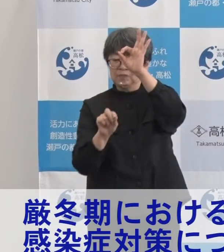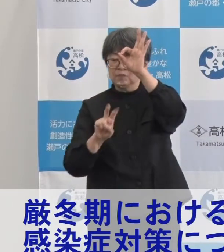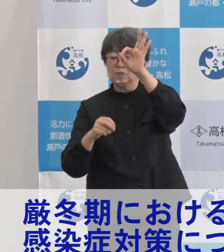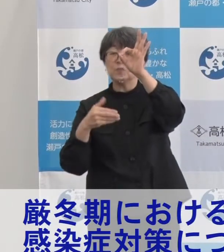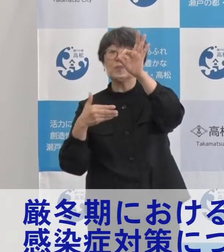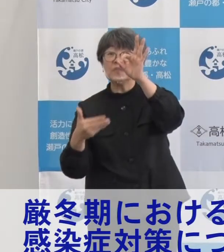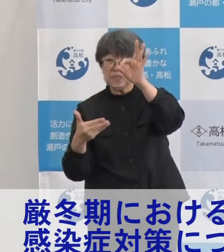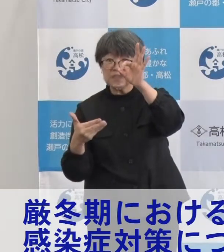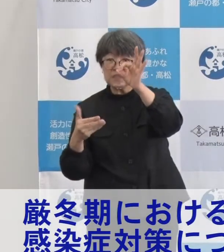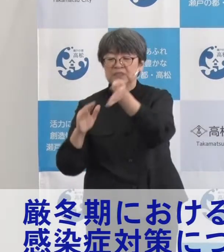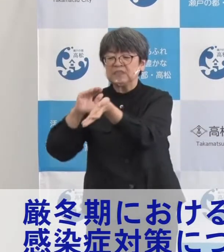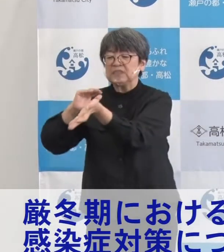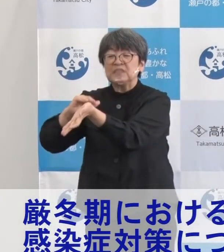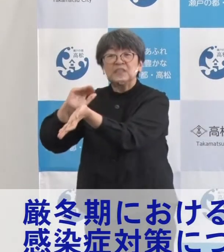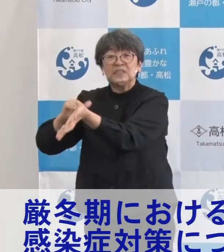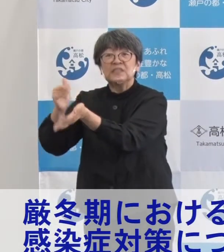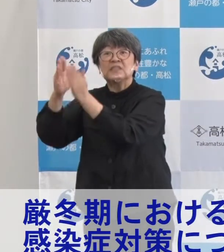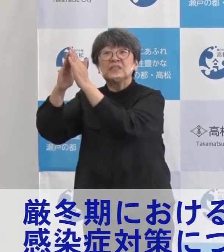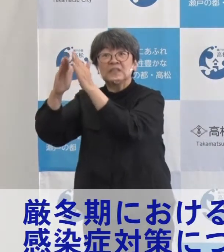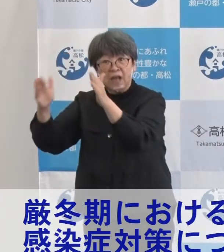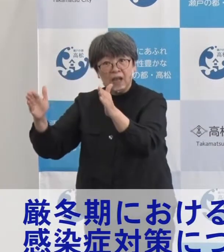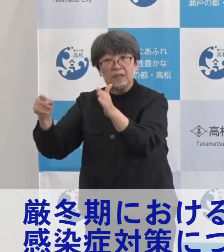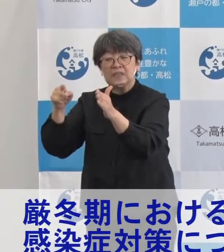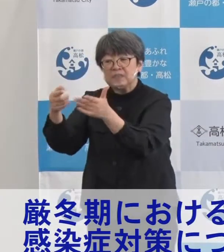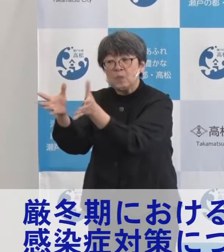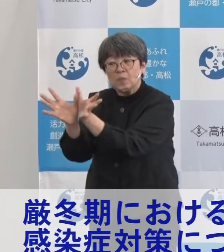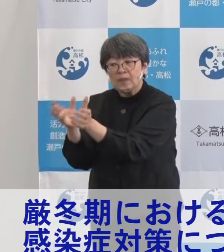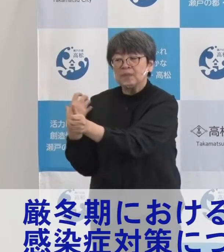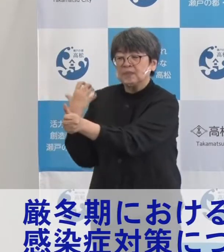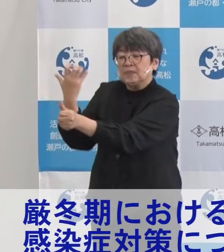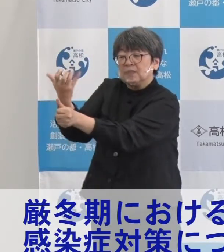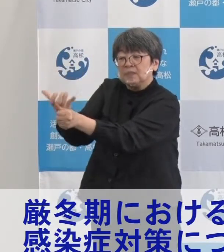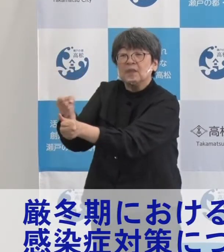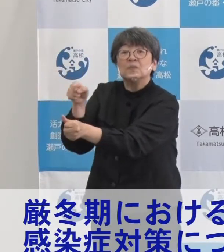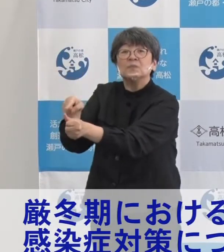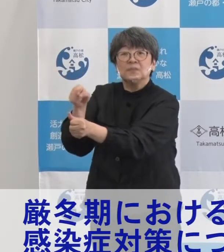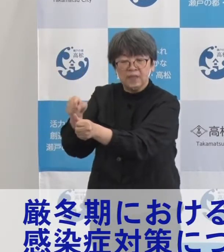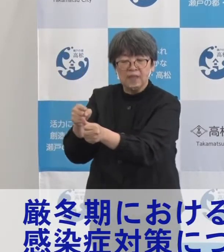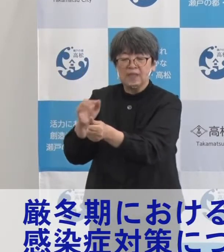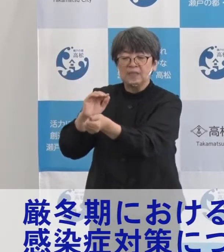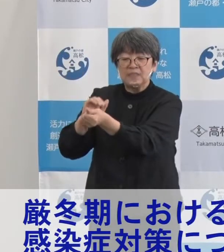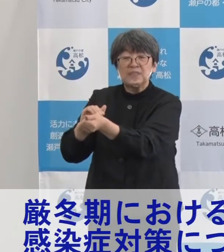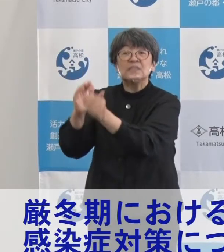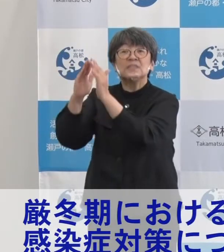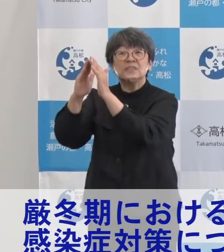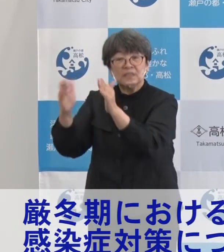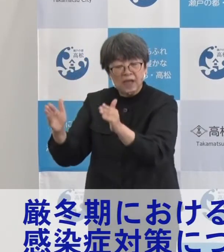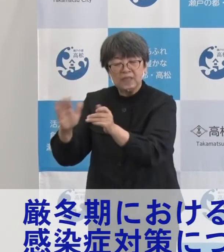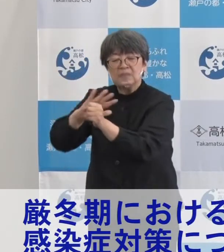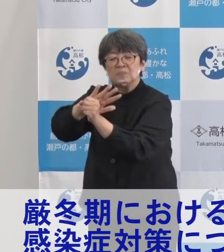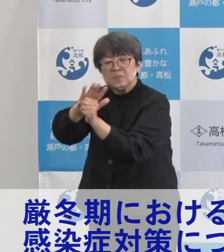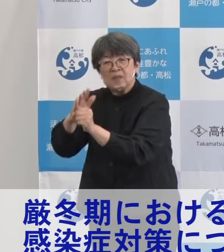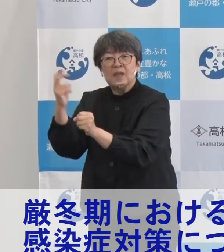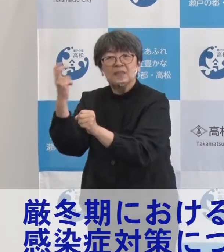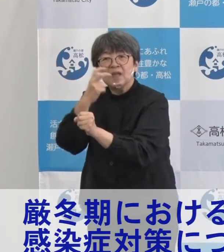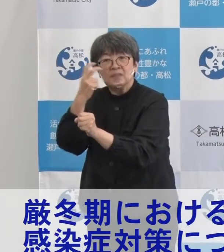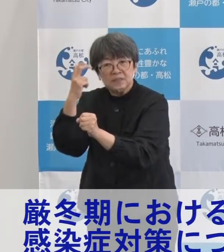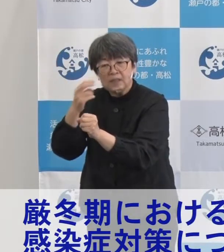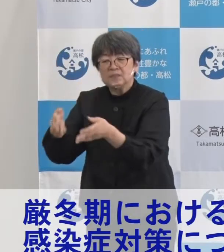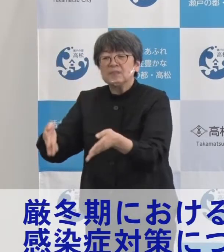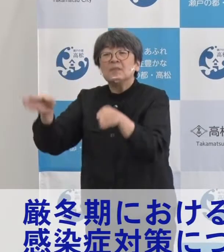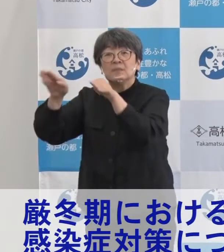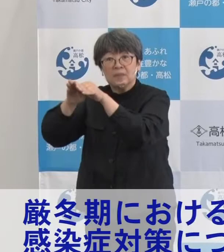高橋歯科医に委託することによりましてま高松市4回新型コロナウイルス検査センターとして